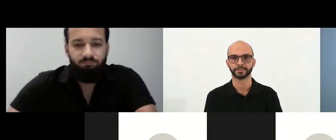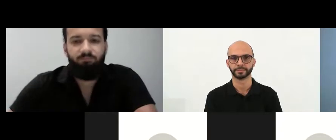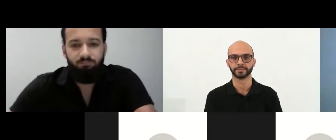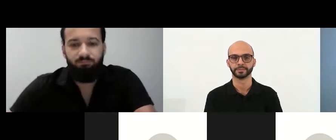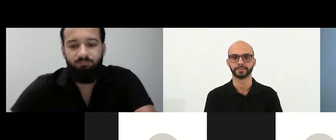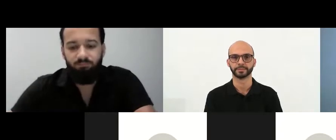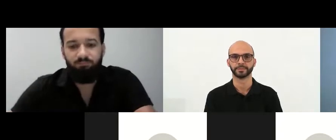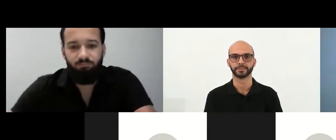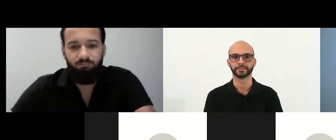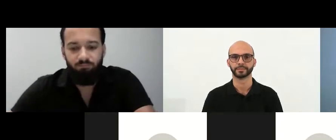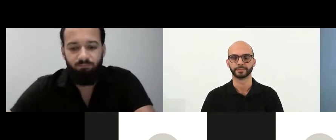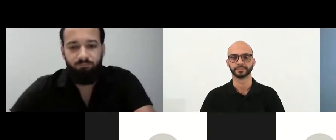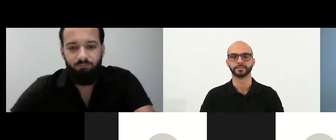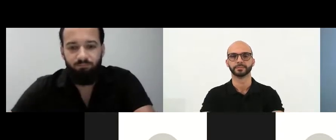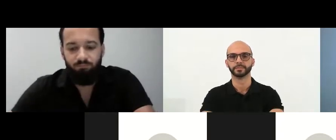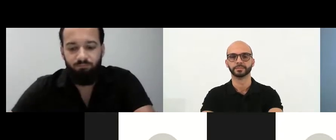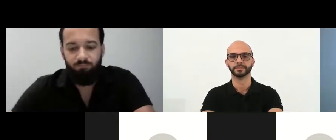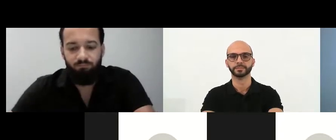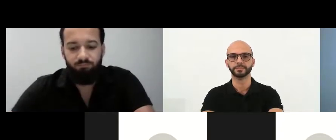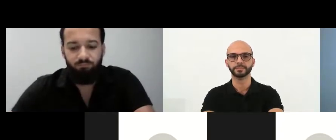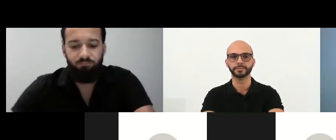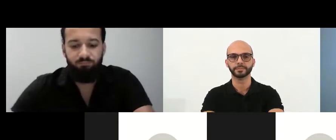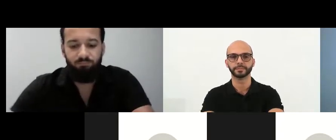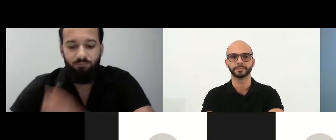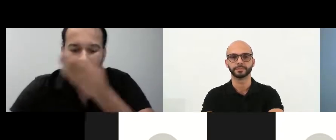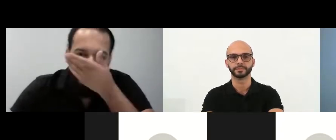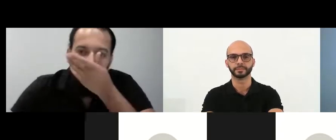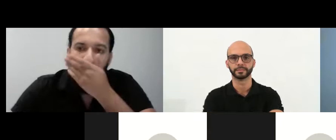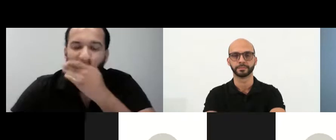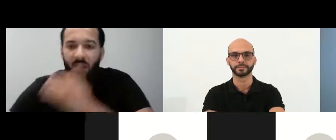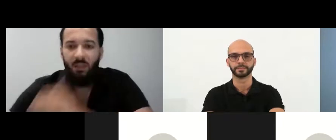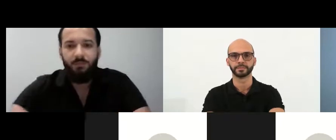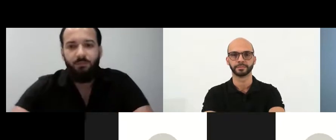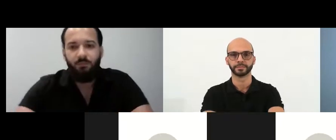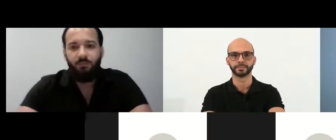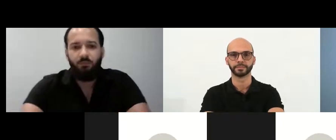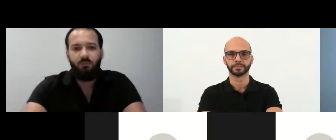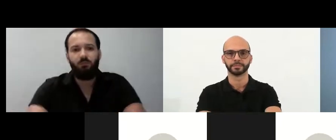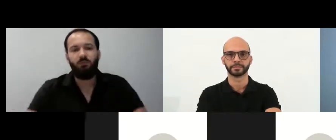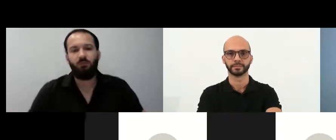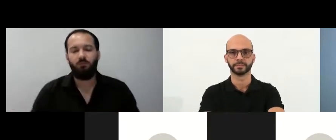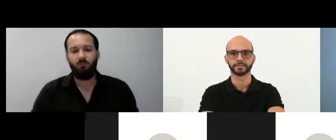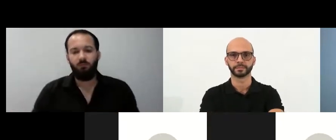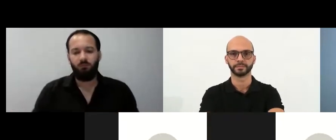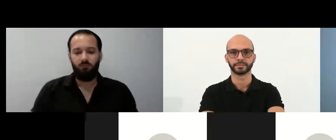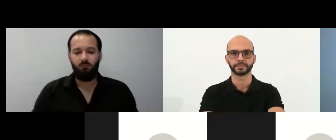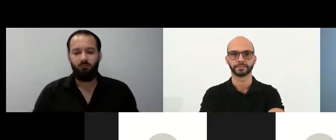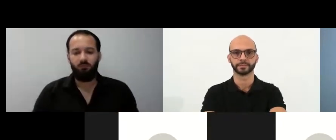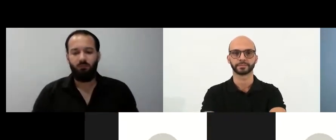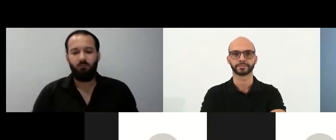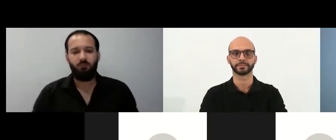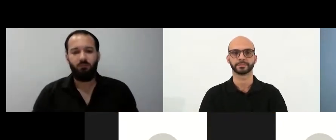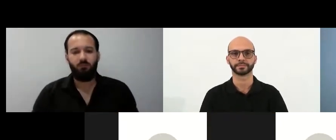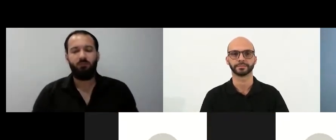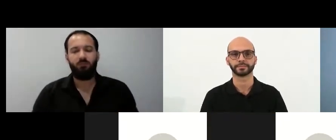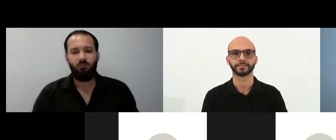fico imaginando, é complicado essa questão. Então, muitos deles não têm internet, não tem como visualizar, mas seria um